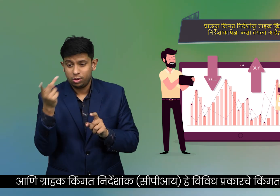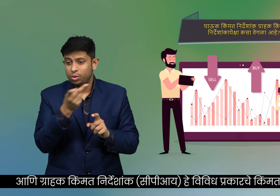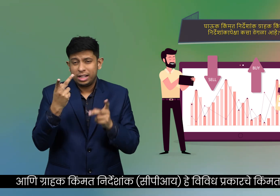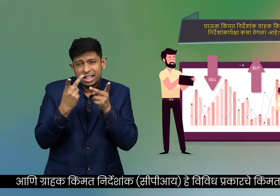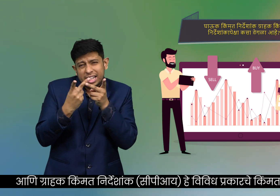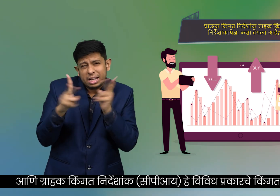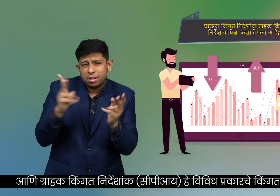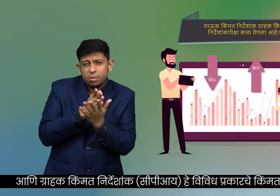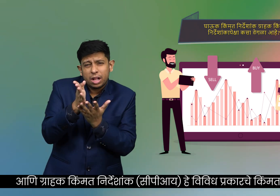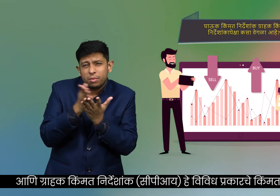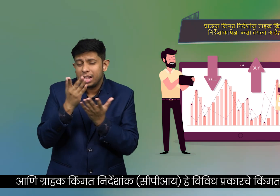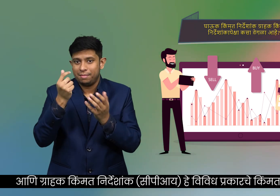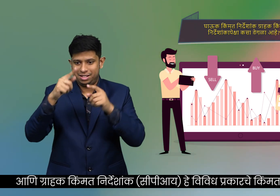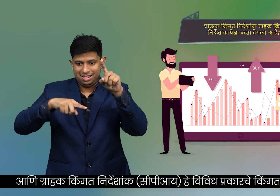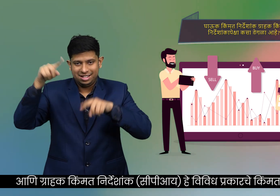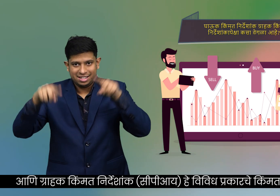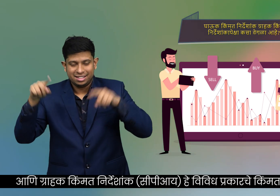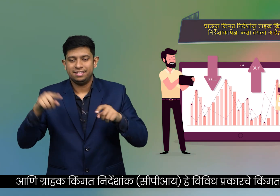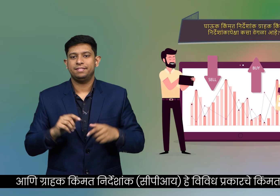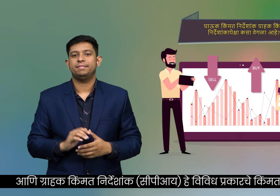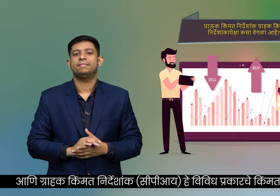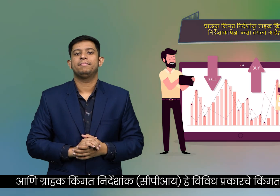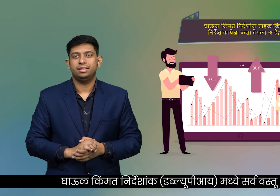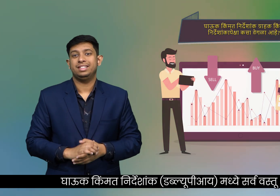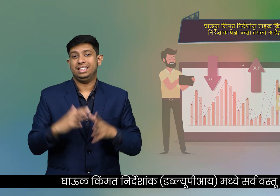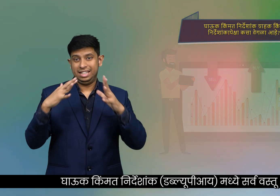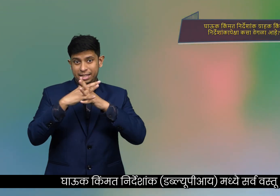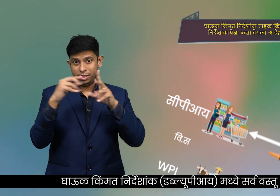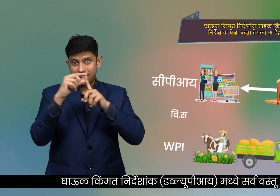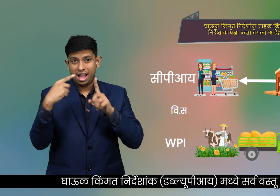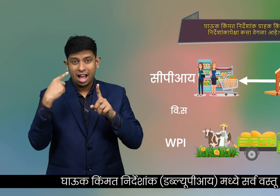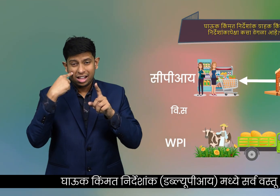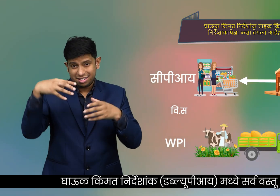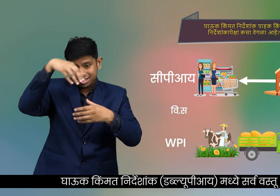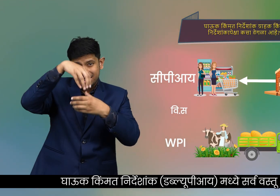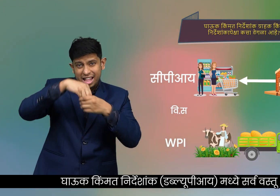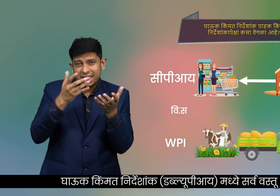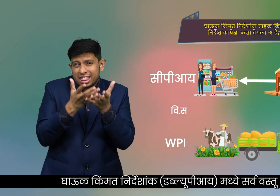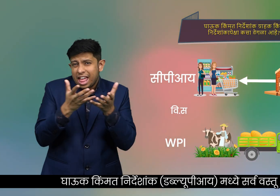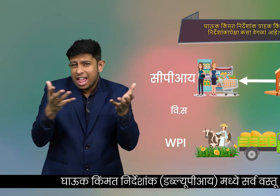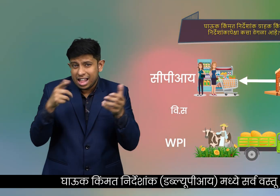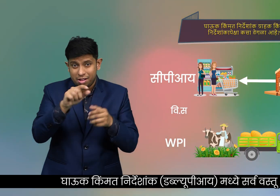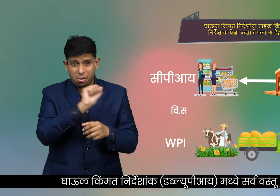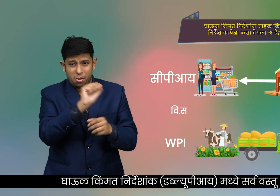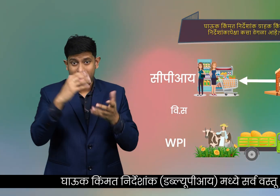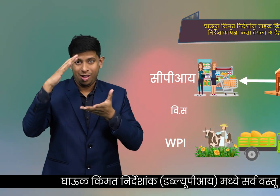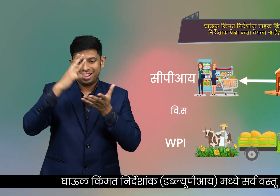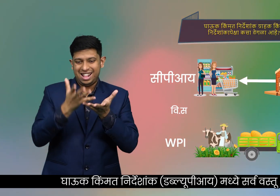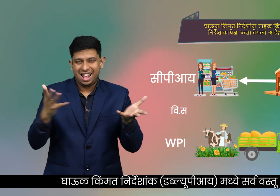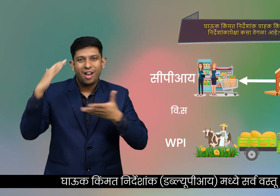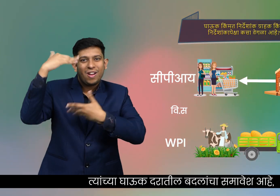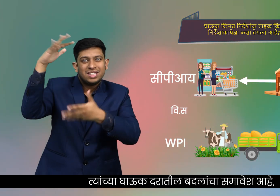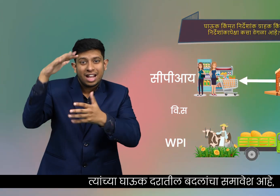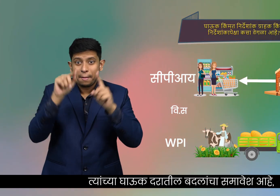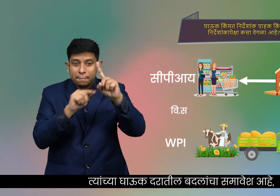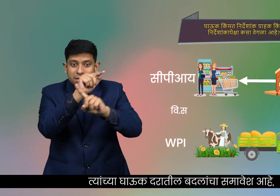हे विविध प्रकारचे किंमत निर्देशांक आहेत. घाऊक किंमत निर्देशांक WPI मध्ये सर्व वस्तू